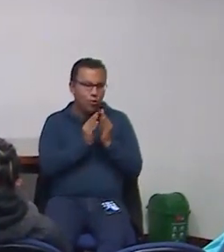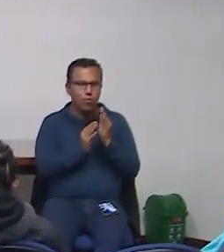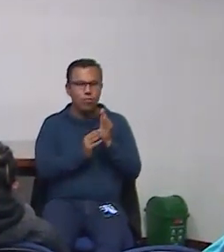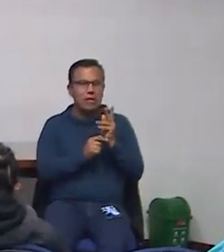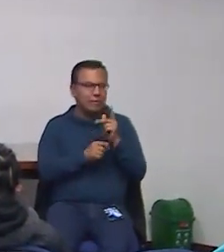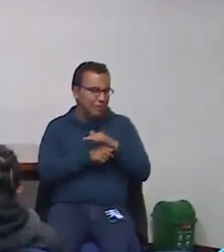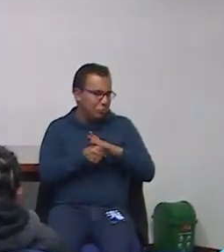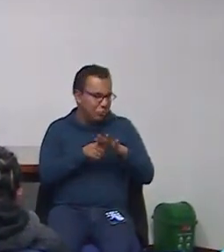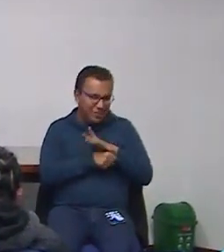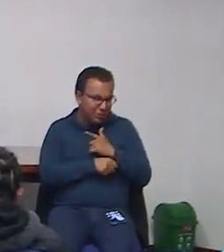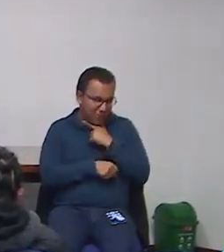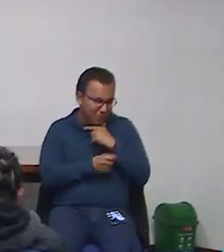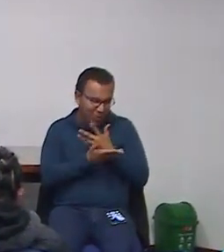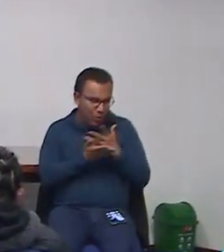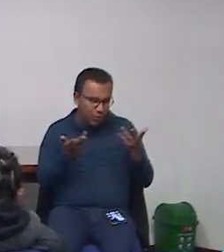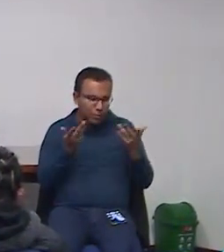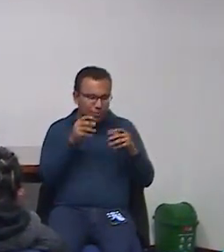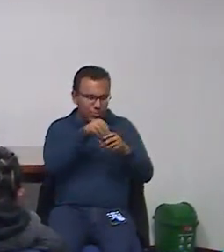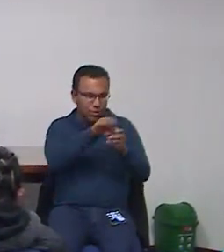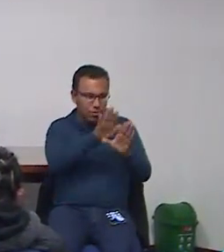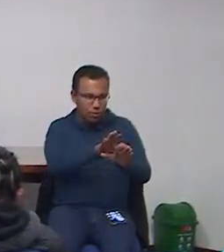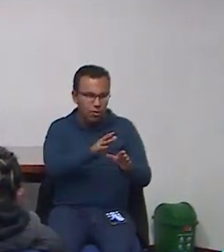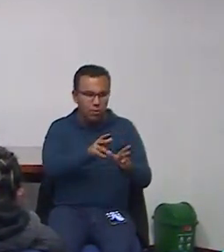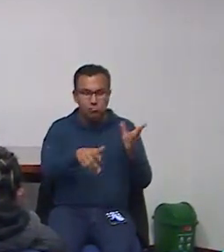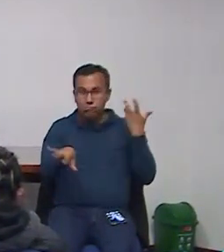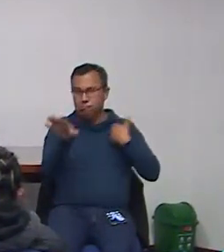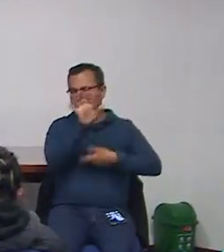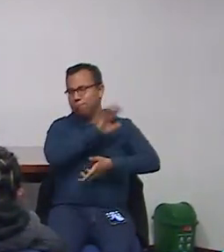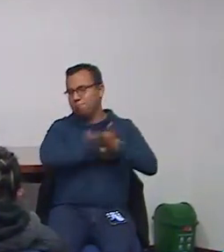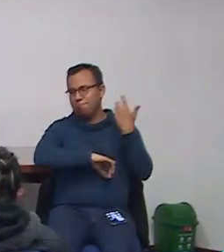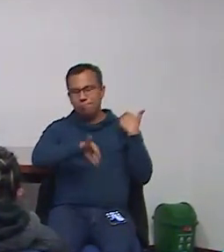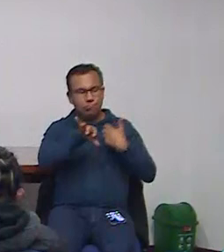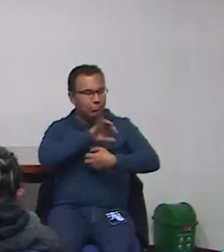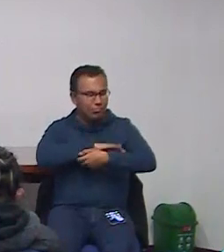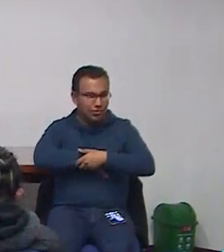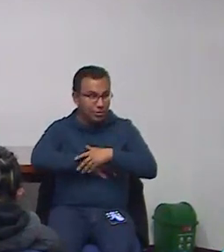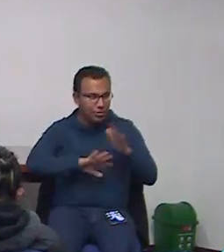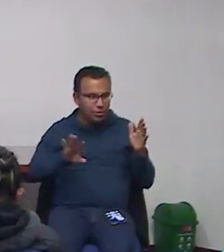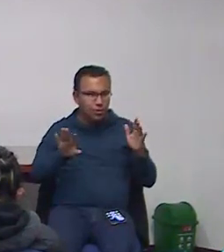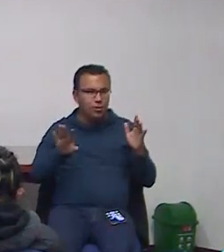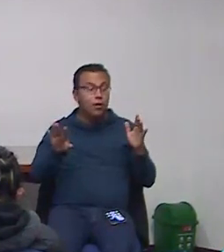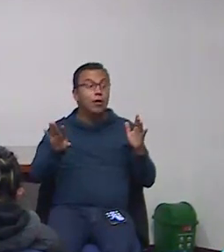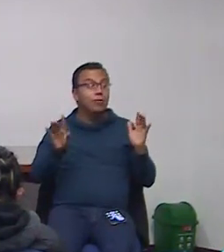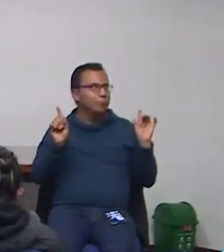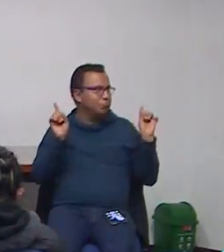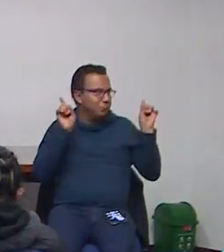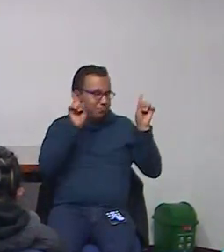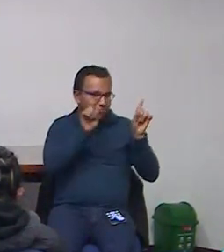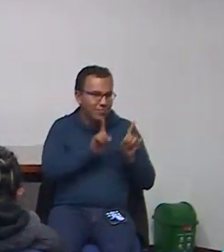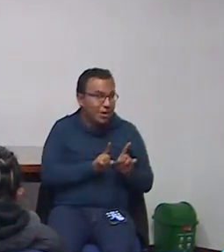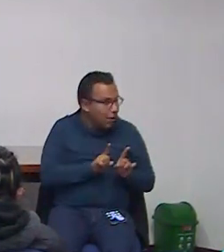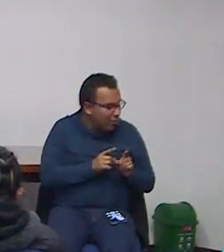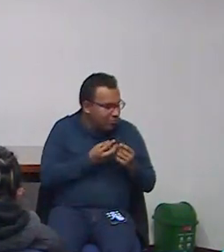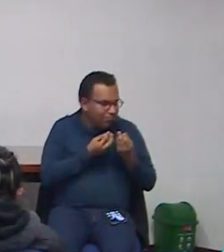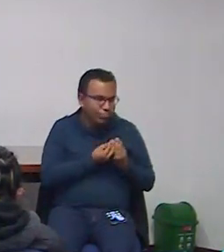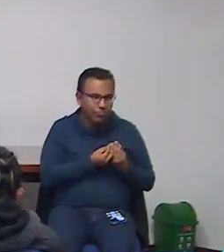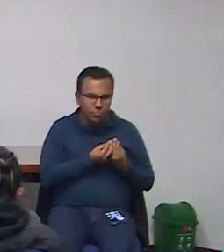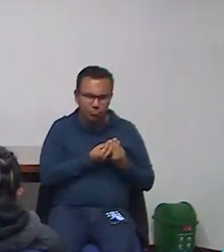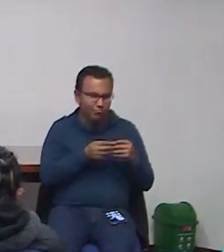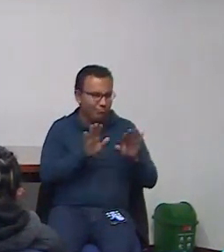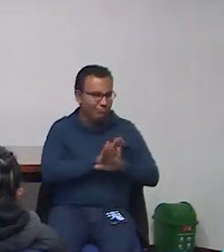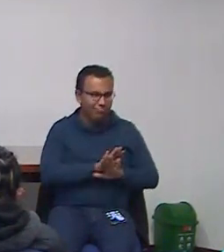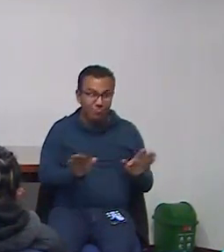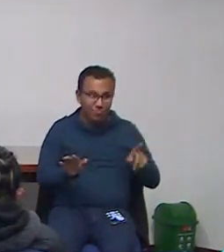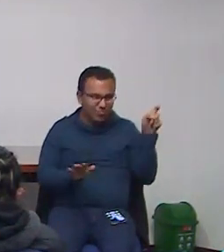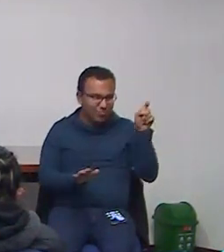población vulnerable internos patas arriba por decir poco entramos un equipo nuevo y dijimos No